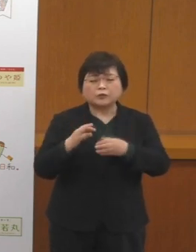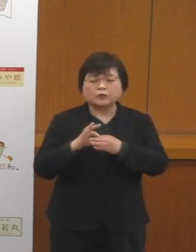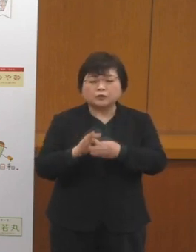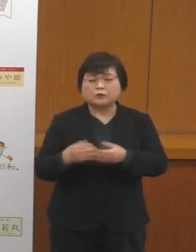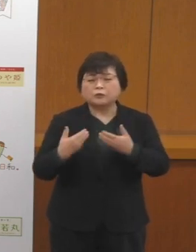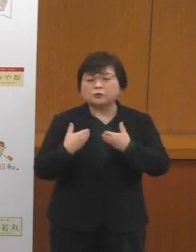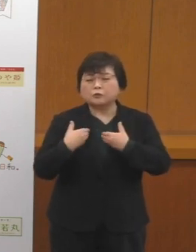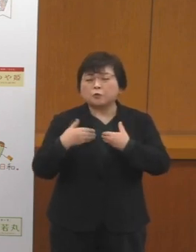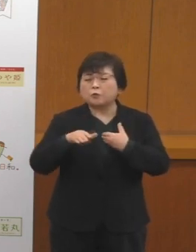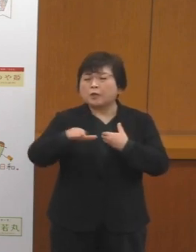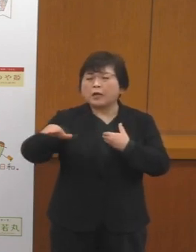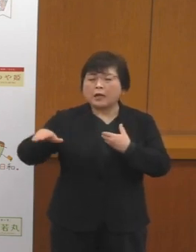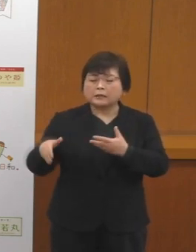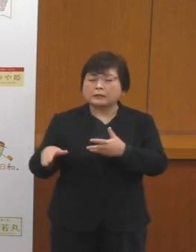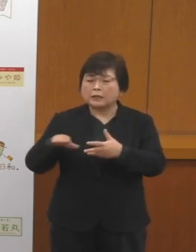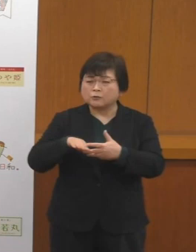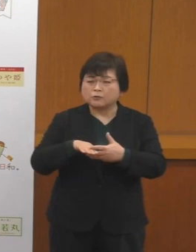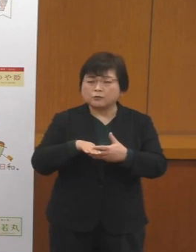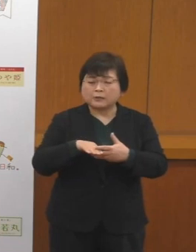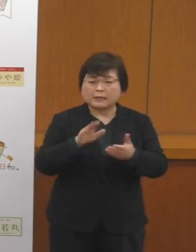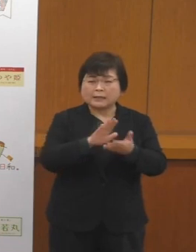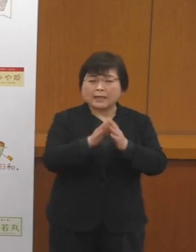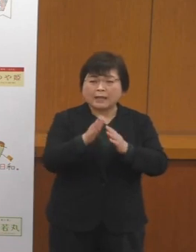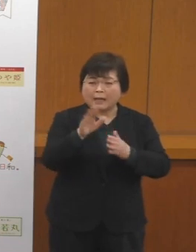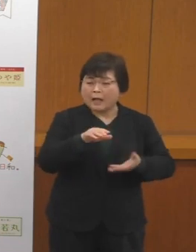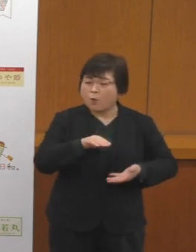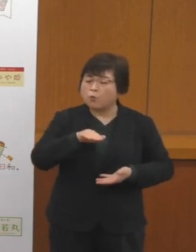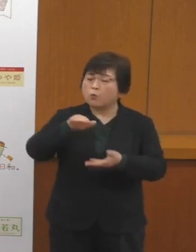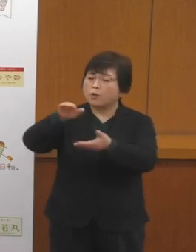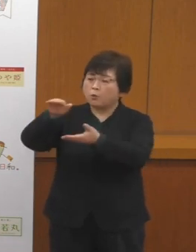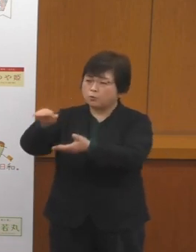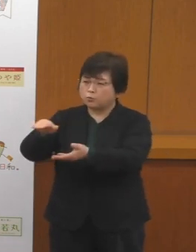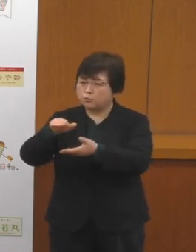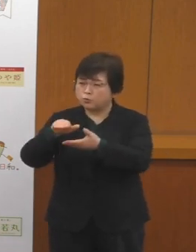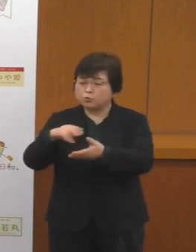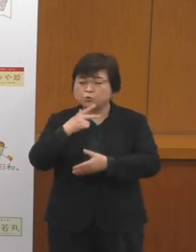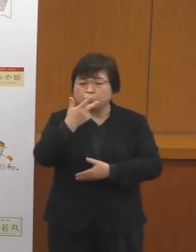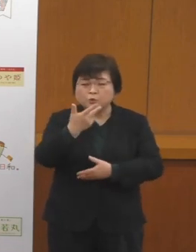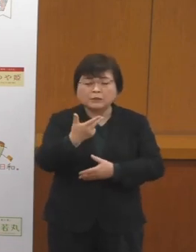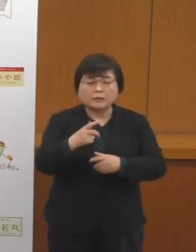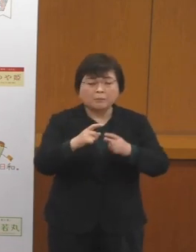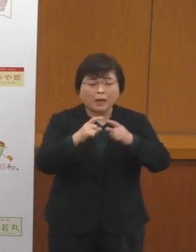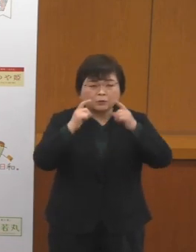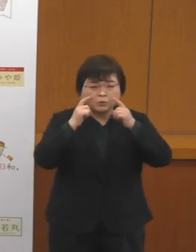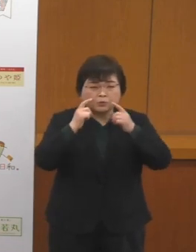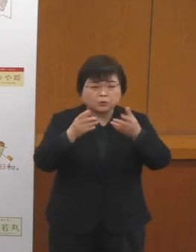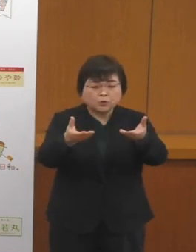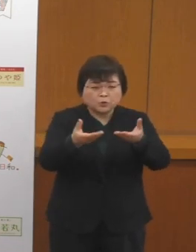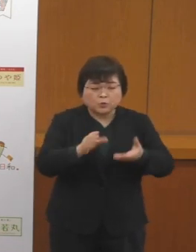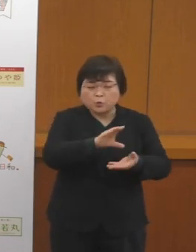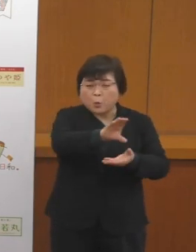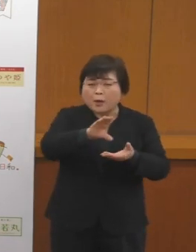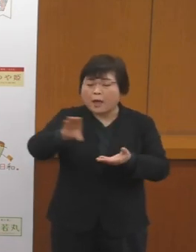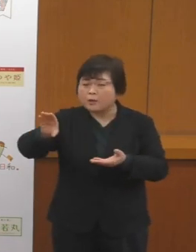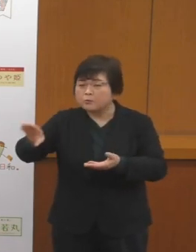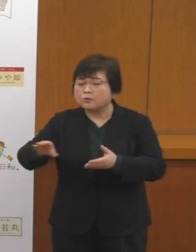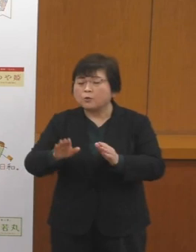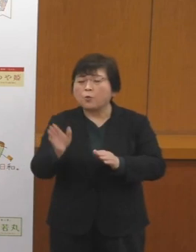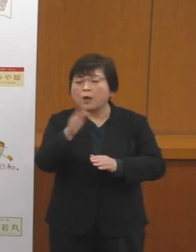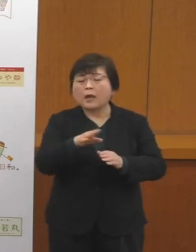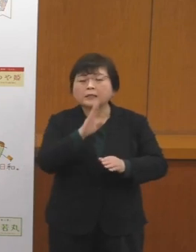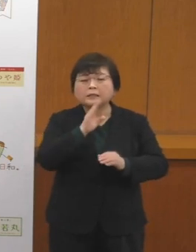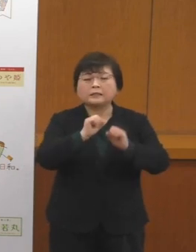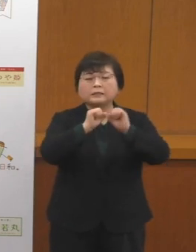引き続き推奨されている施設に県からお届けする福祉マスクドライブの取り組みを本日から実施